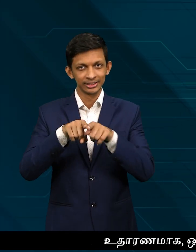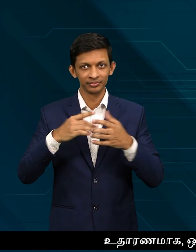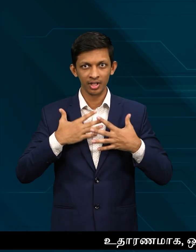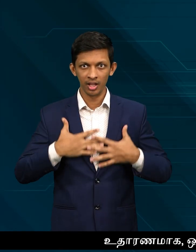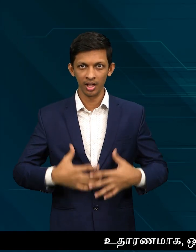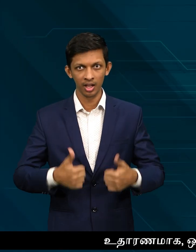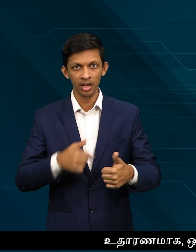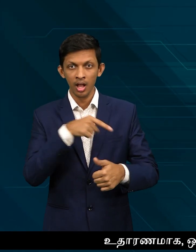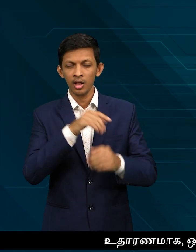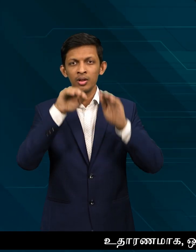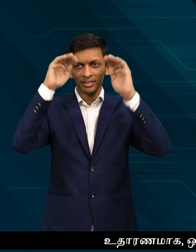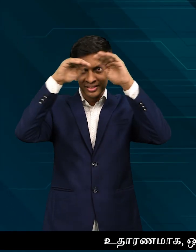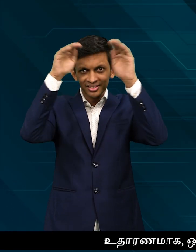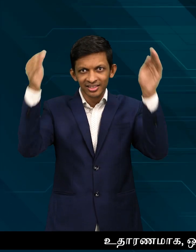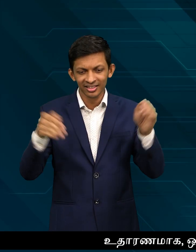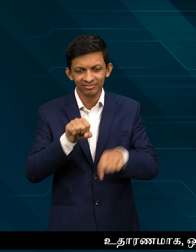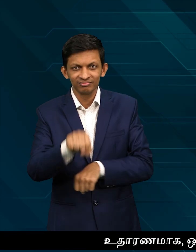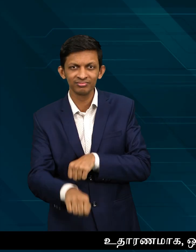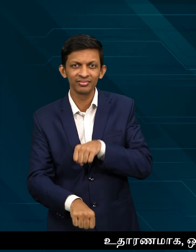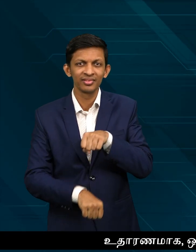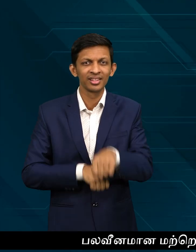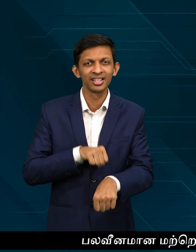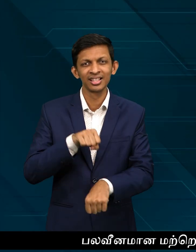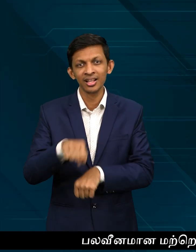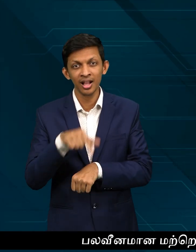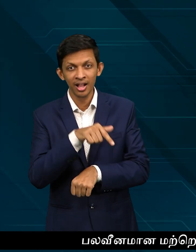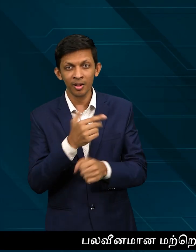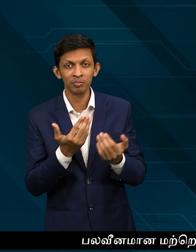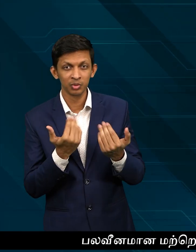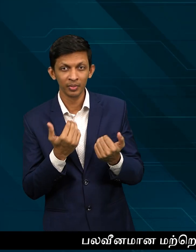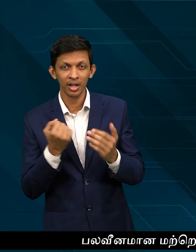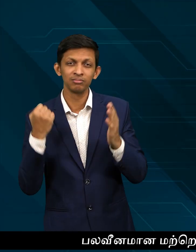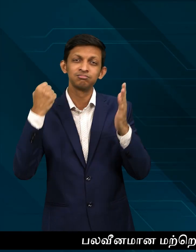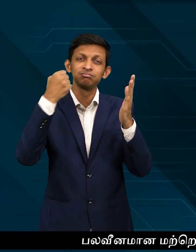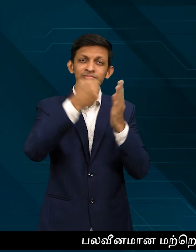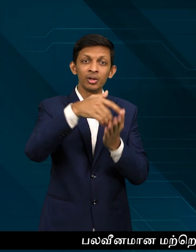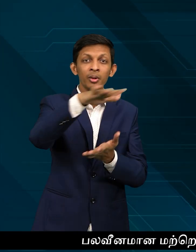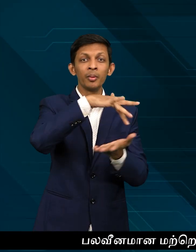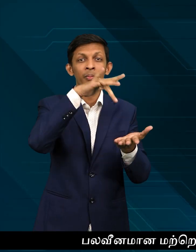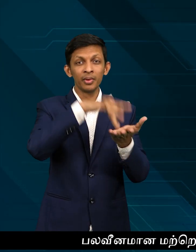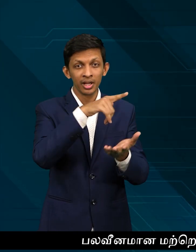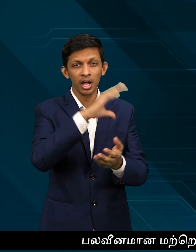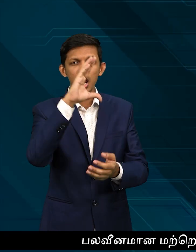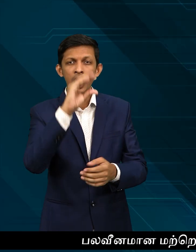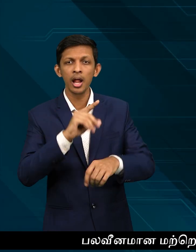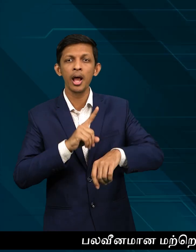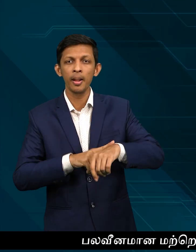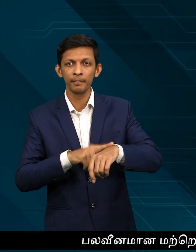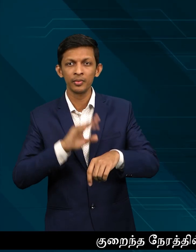உதாரணமாக, ஒரு ஆரோக்கியமான ரிக்ஷா இழுப்பவர் பலவீனமான மற்றொரு ரிக்ஷா இழுப்பவருடன் ஒப்பிடும்